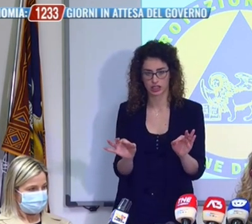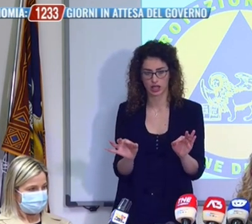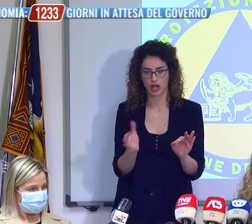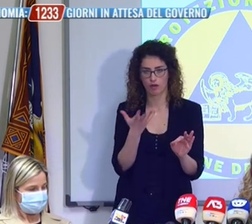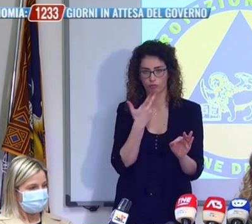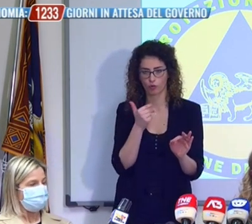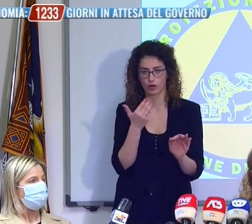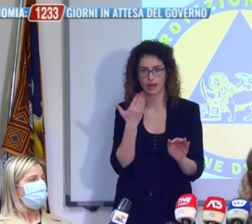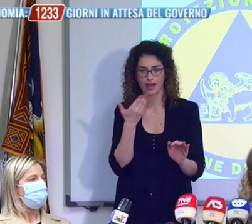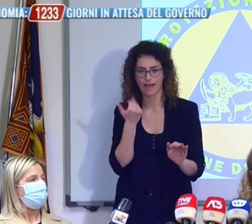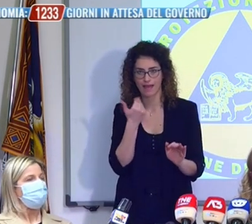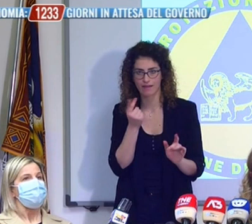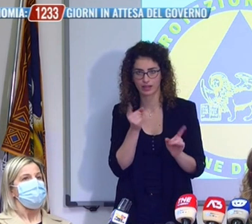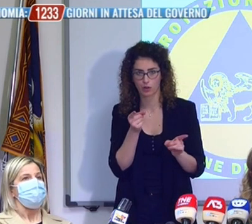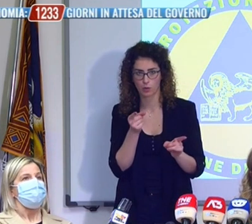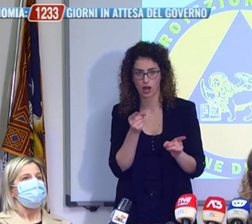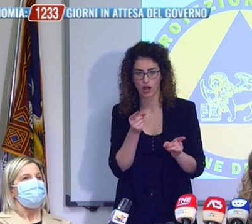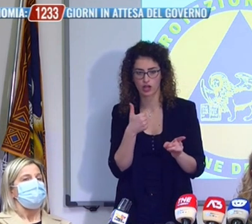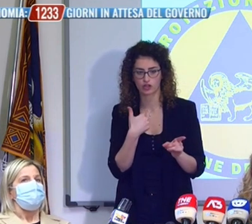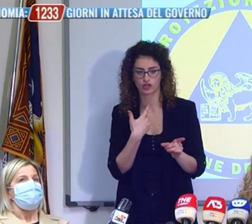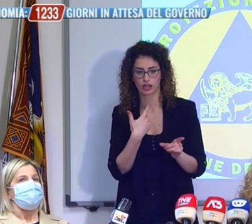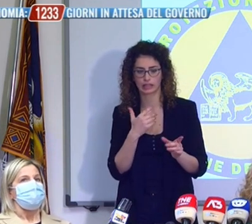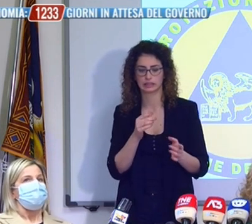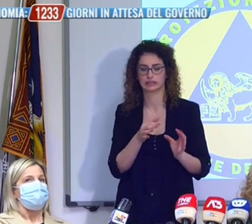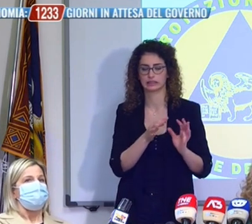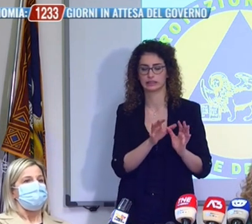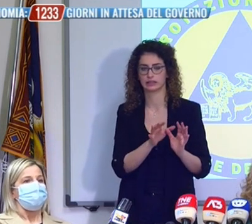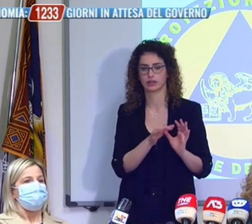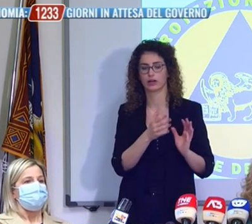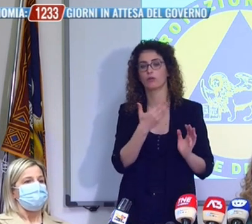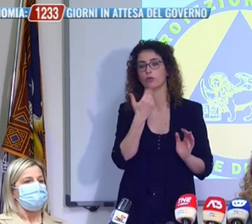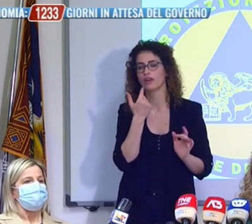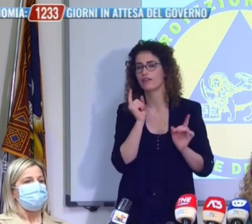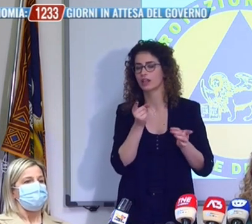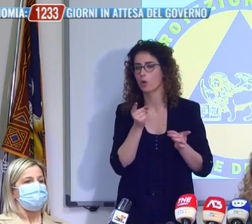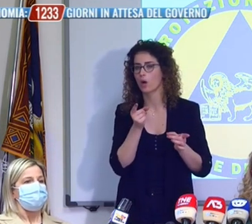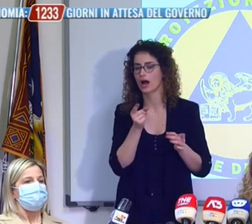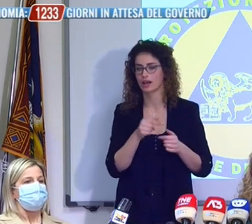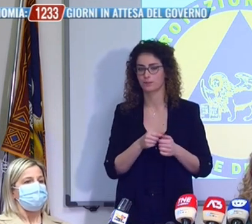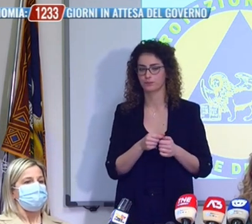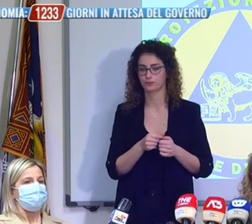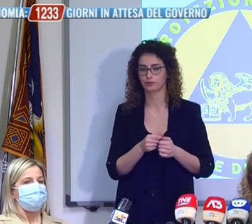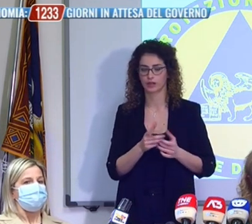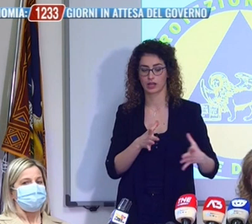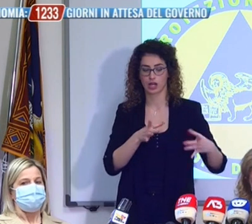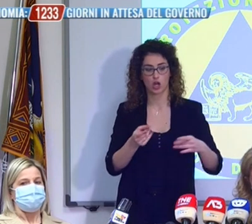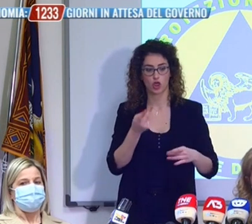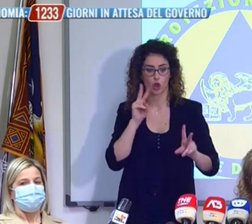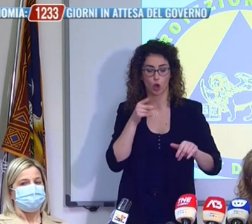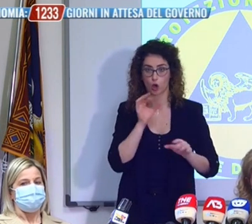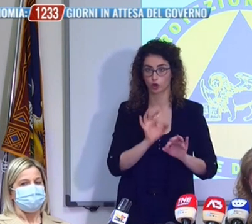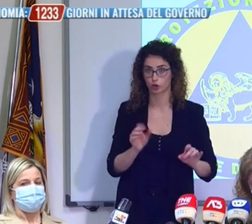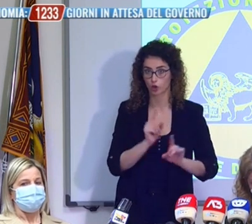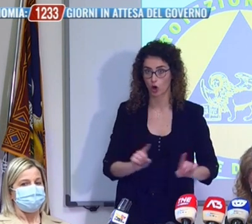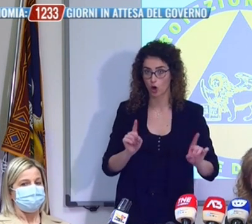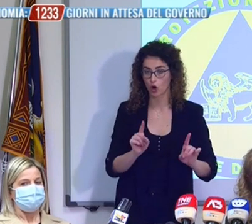portare ad un provvedimento estremo che potrebbe essere quello del non controllo dell'incidenza e quindi la chiusura